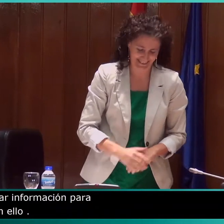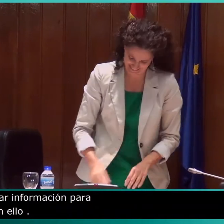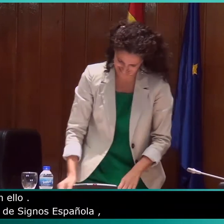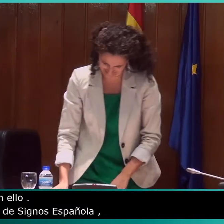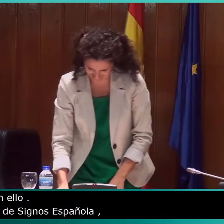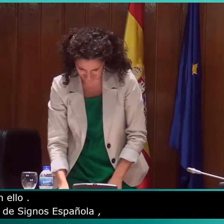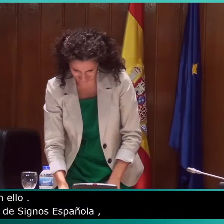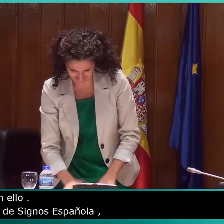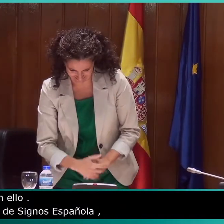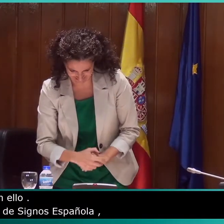satisfactoria